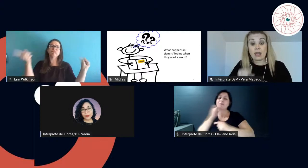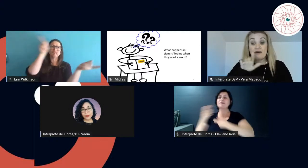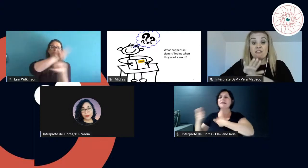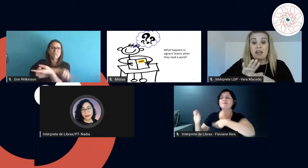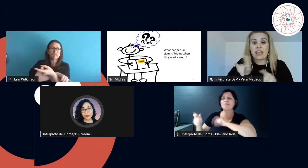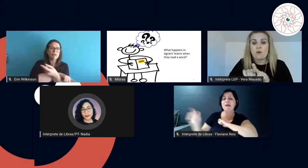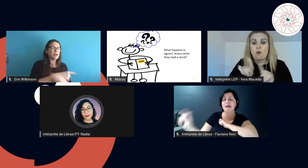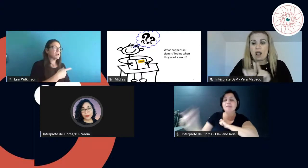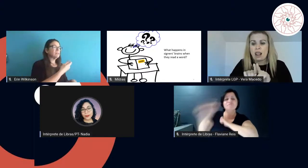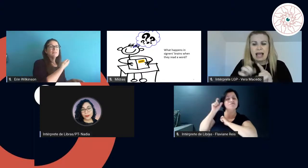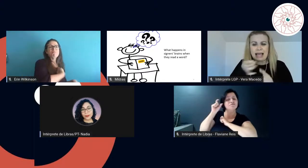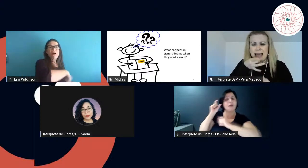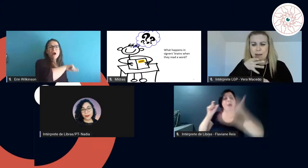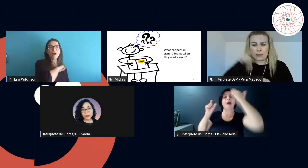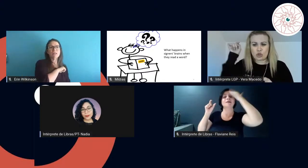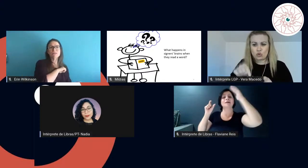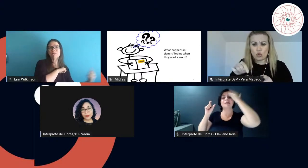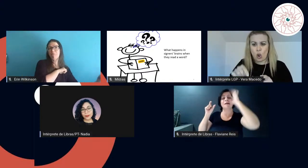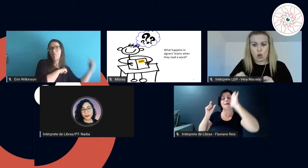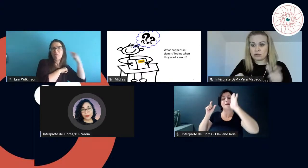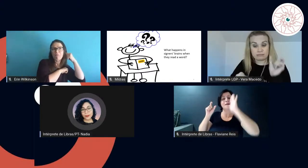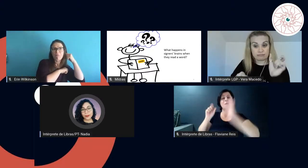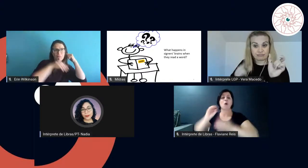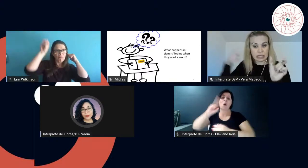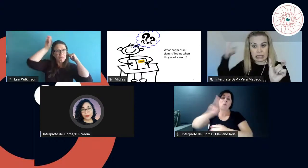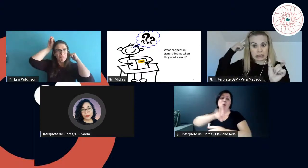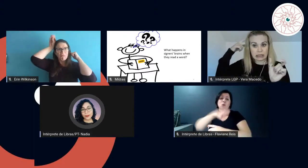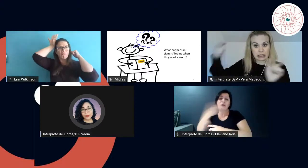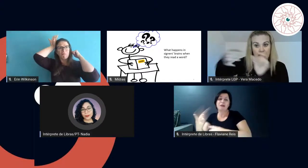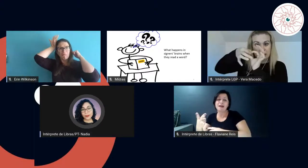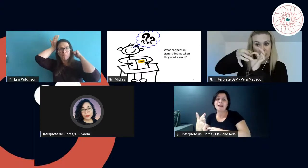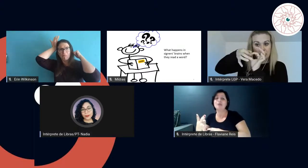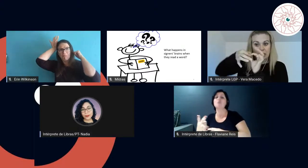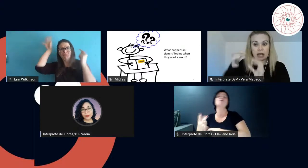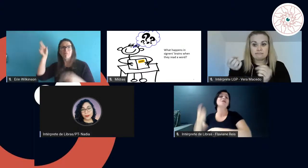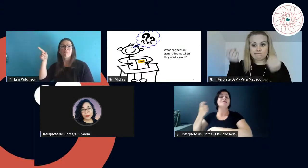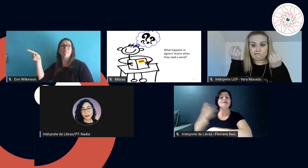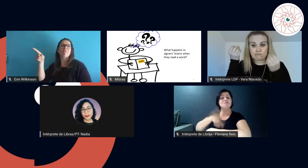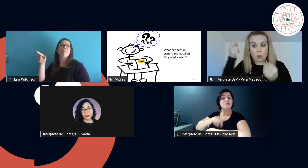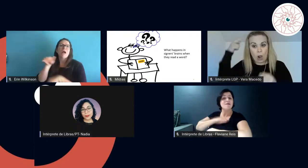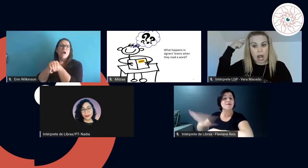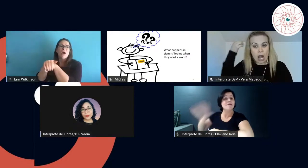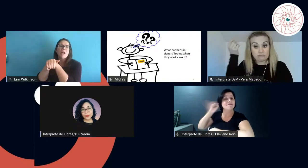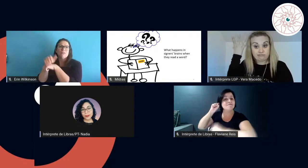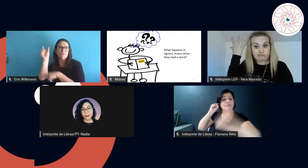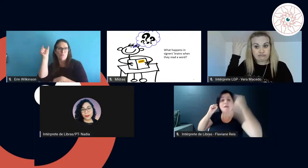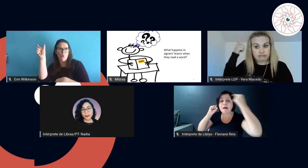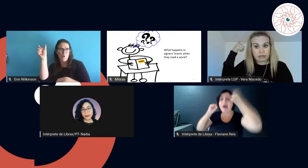faz rapidamente uma ativação dessa